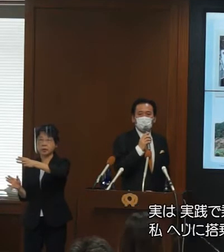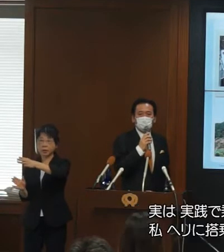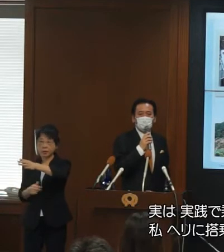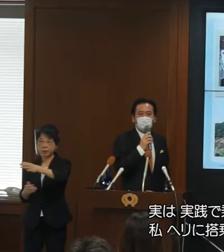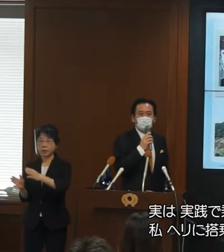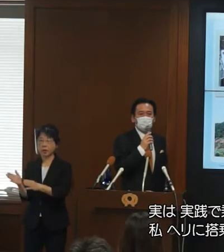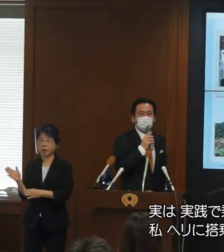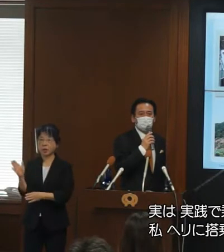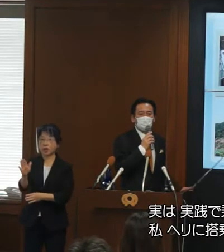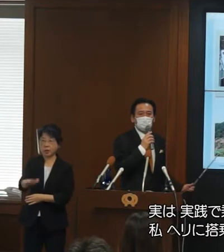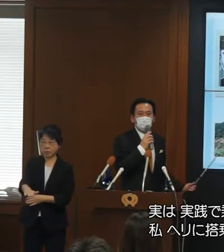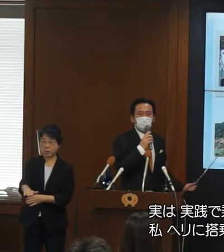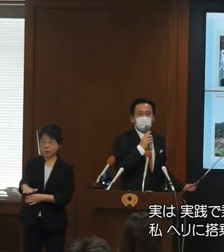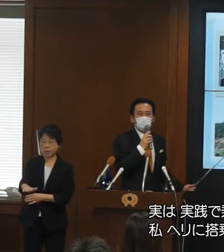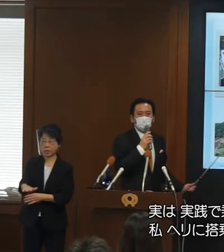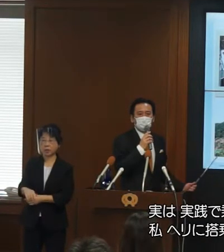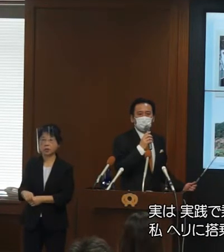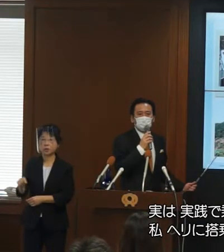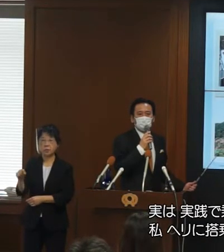れども、